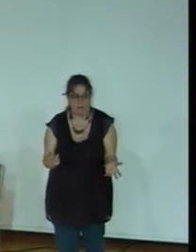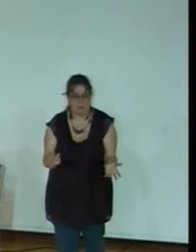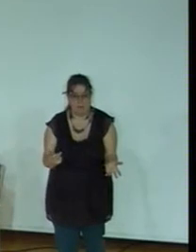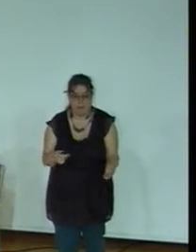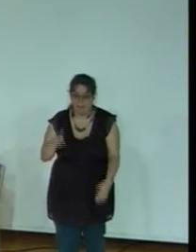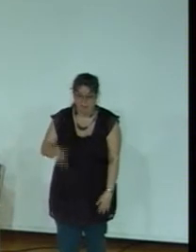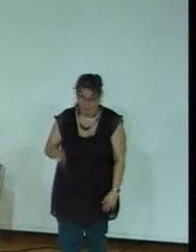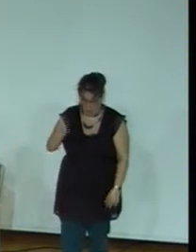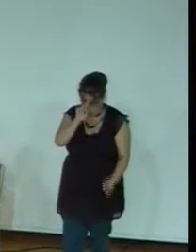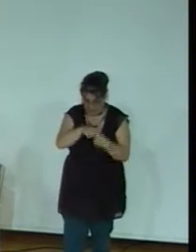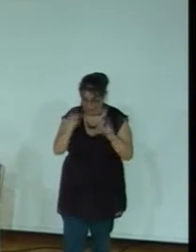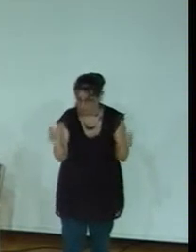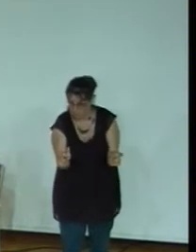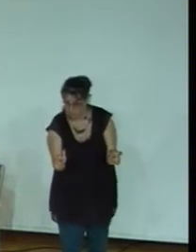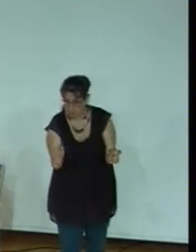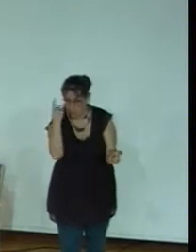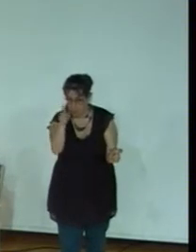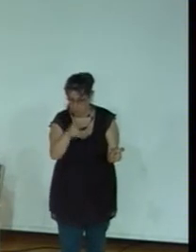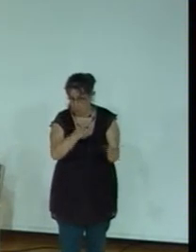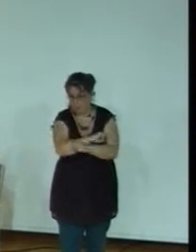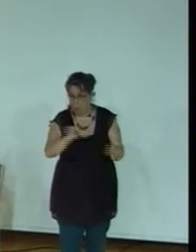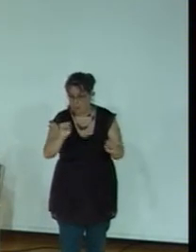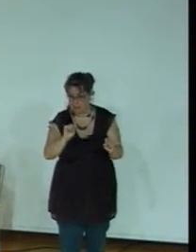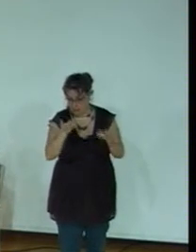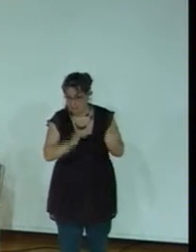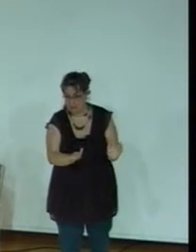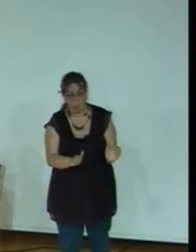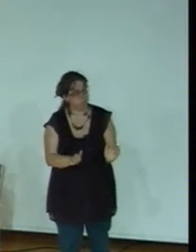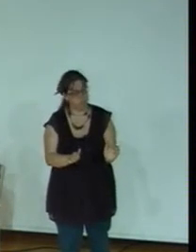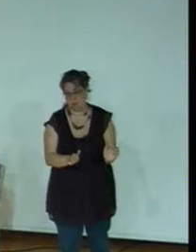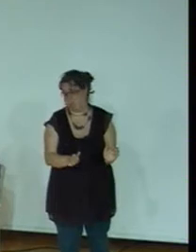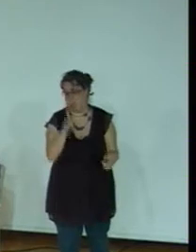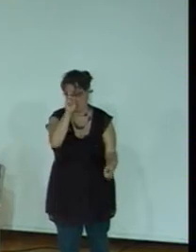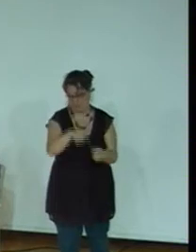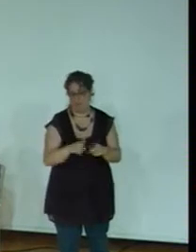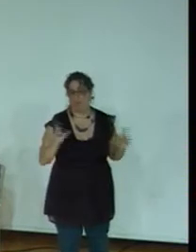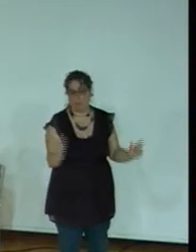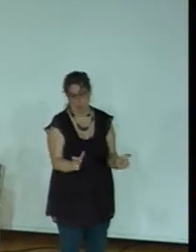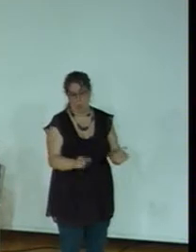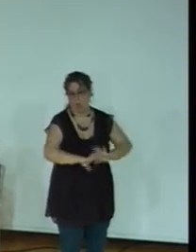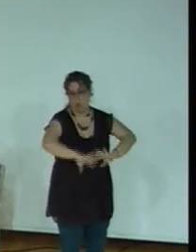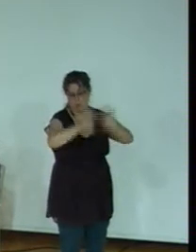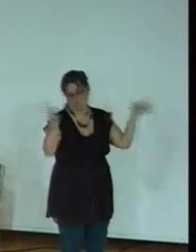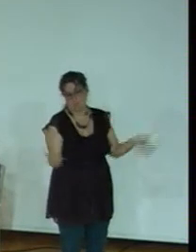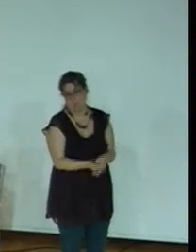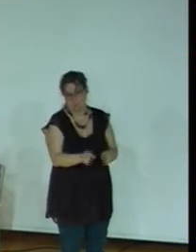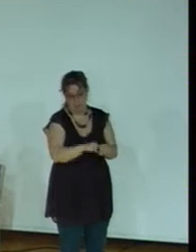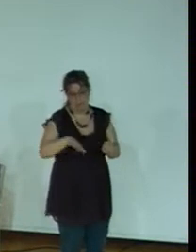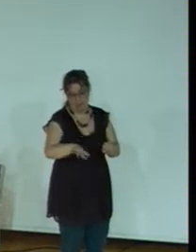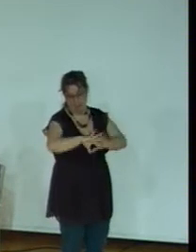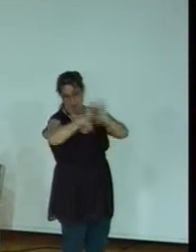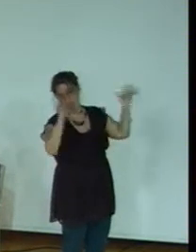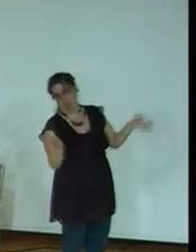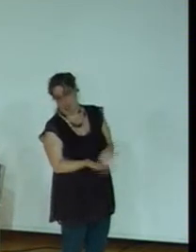n'est pas du tout le but de ces mesures. Le but, c'est de mettre en place un contrôle des médias tels qu'ils sont vus par la majorité